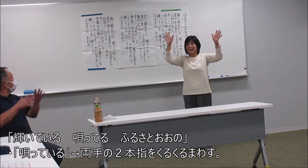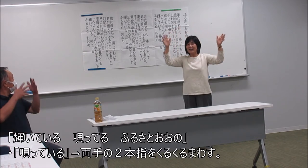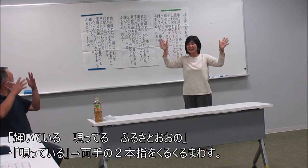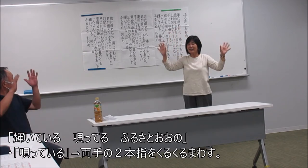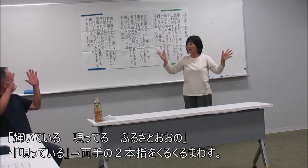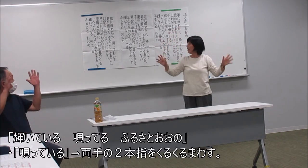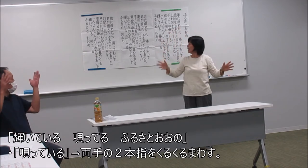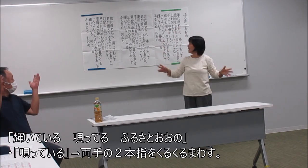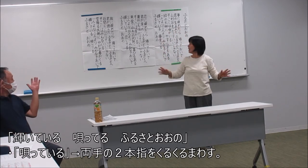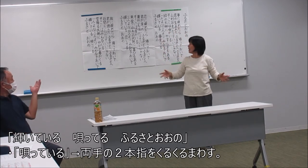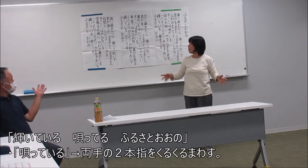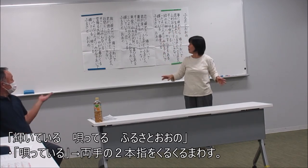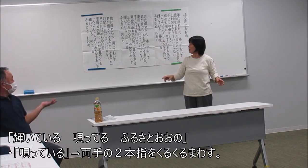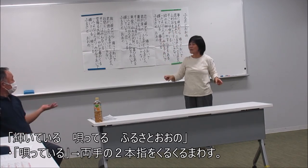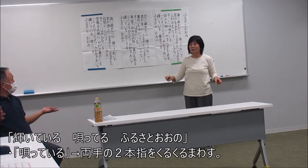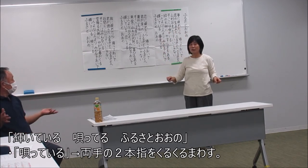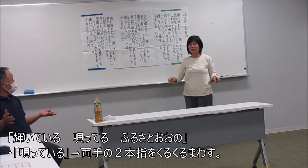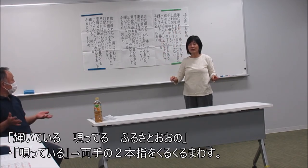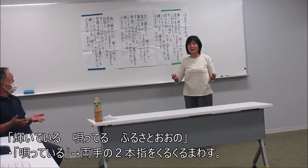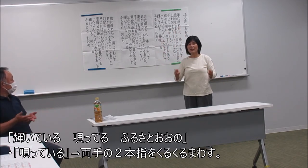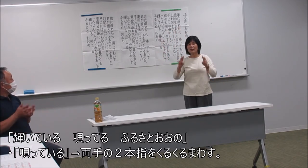いている。